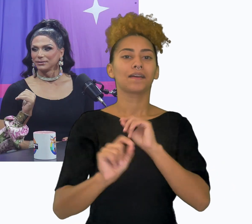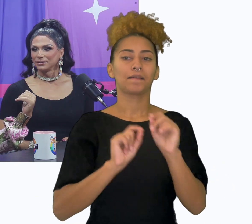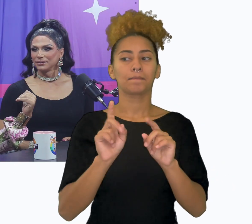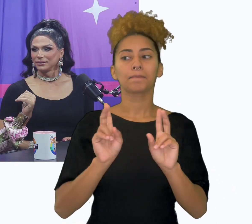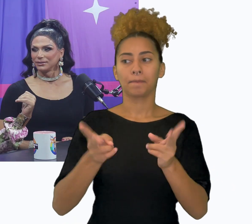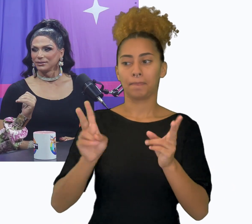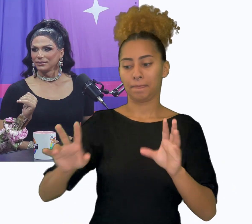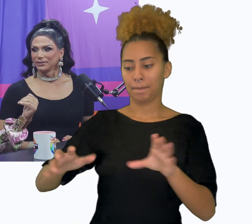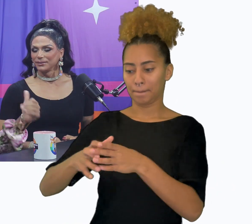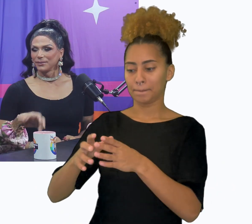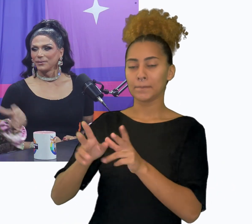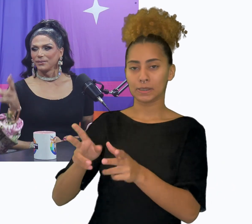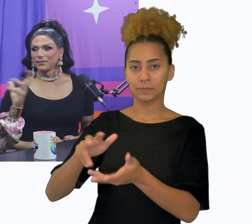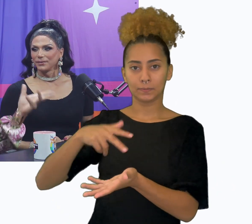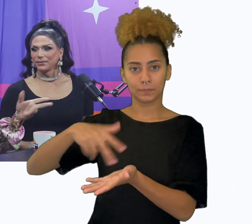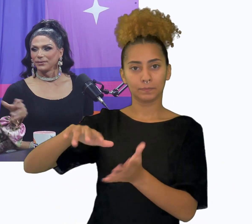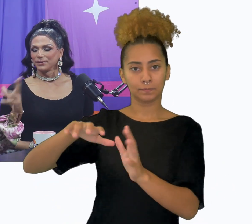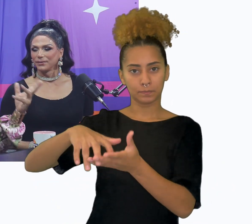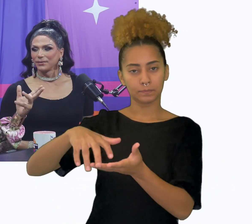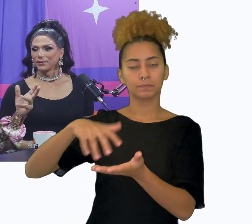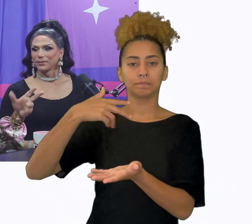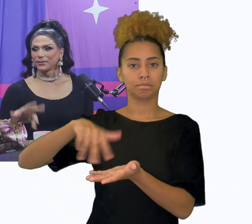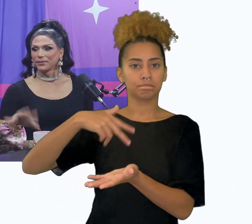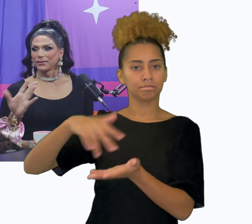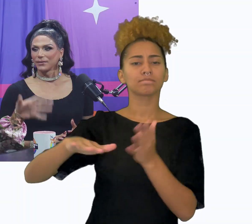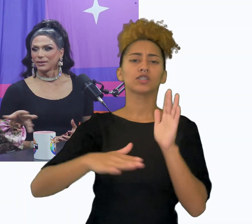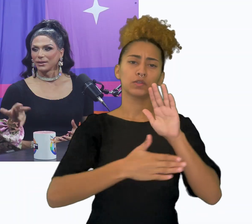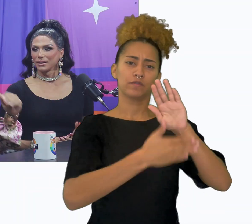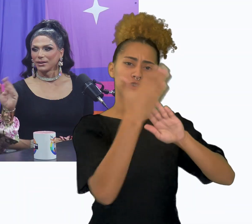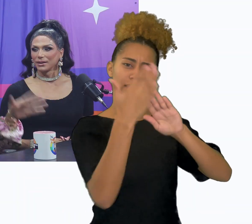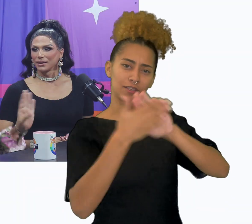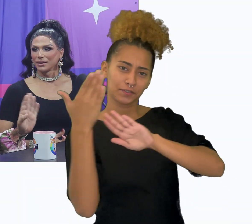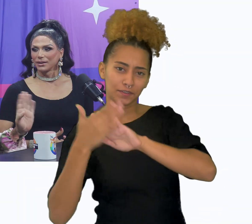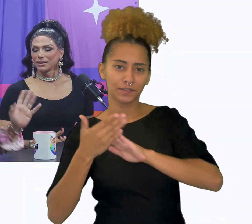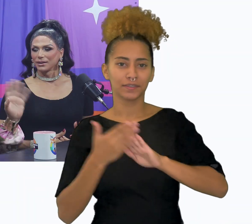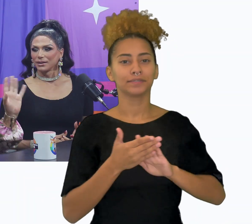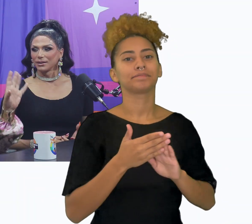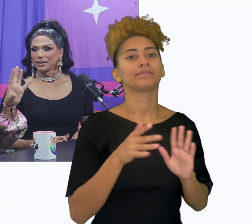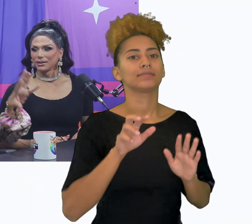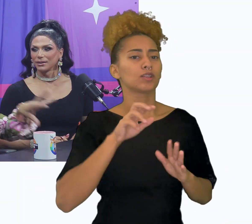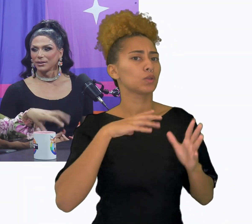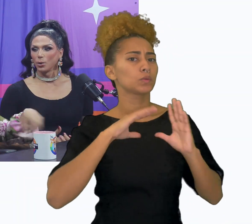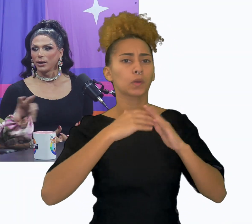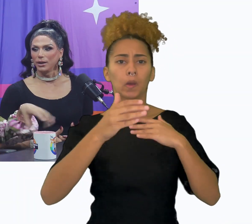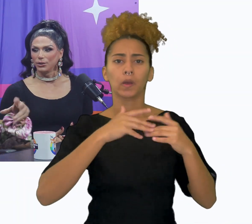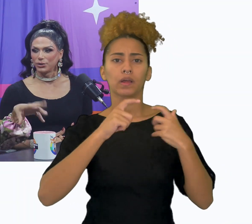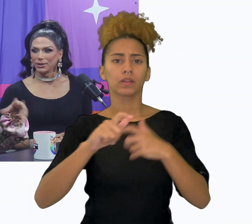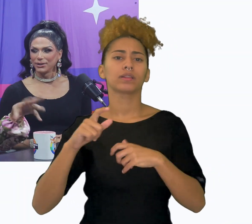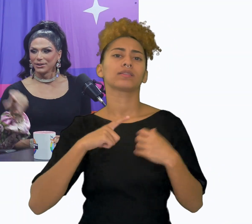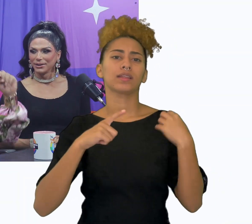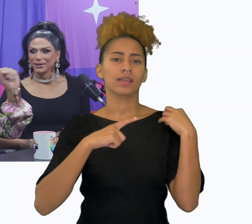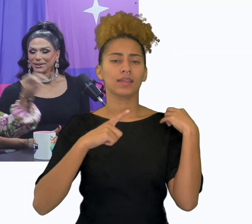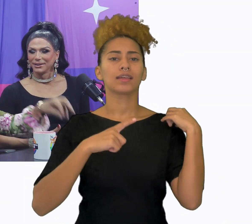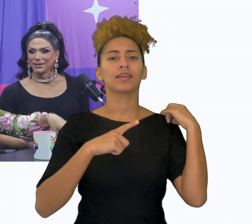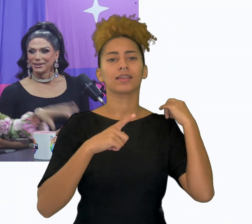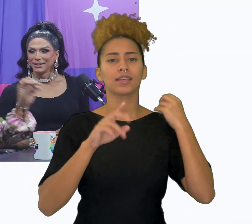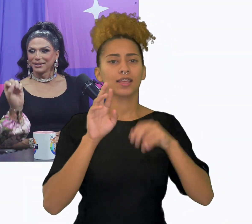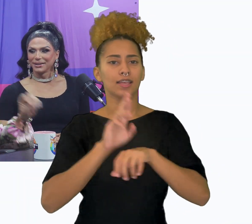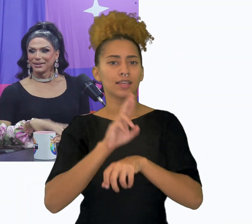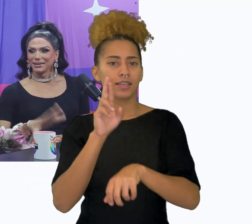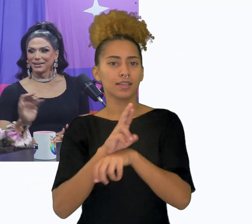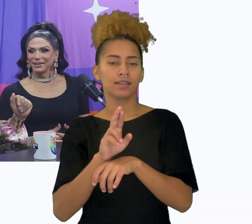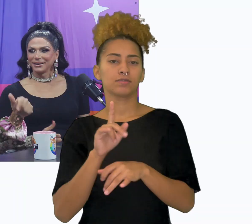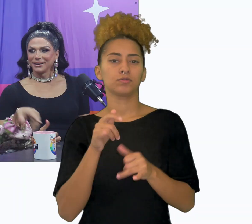estava na mesma companhia, né? Então a gente viajou muito. Então em toda viagem tinha que ter o lugar reservado, kit. né? A